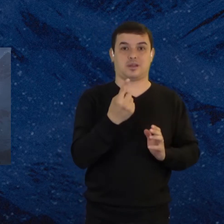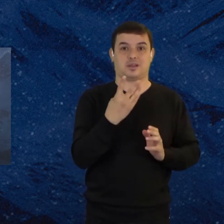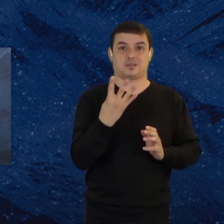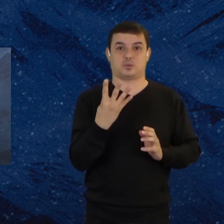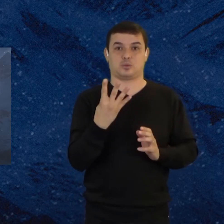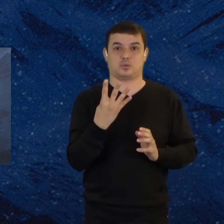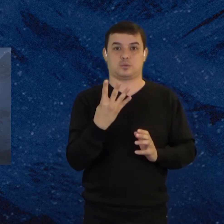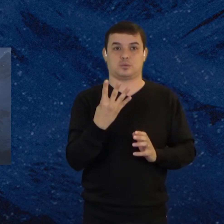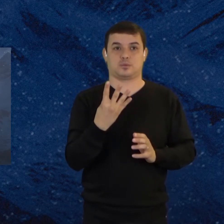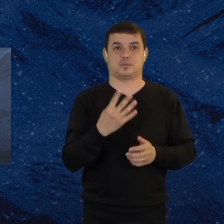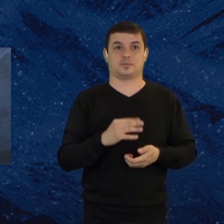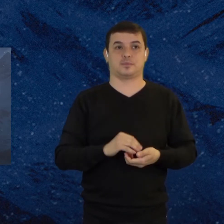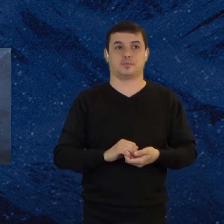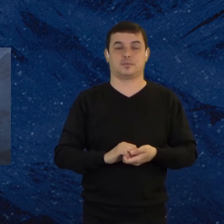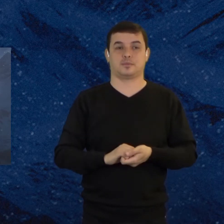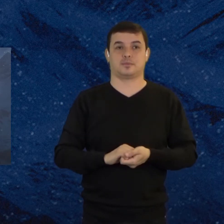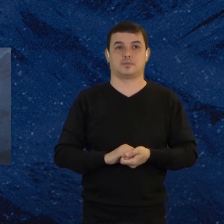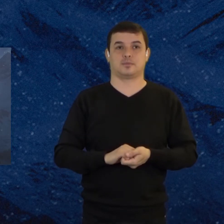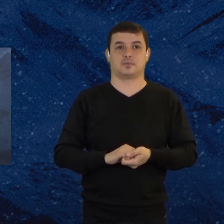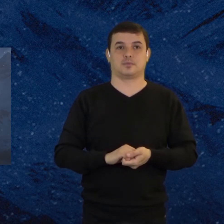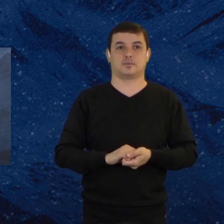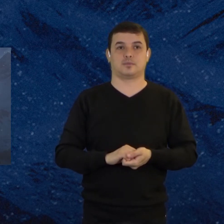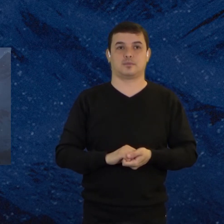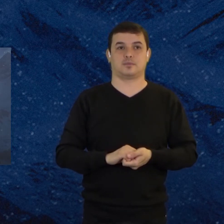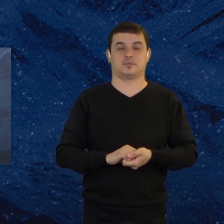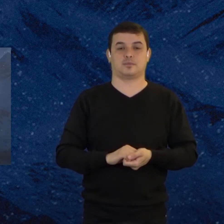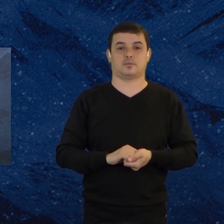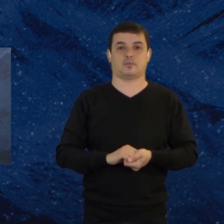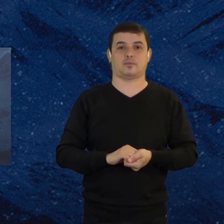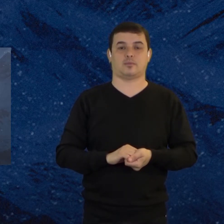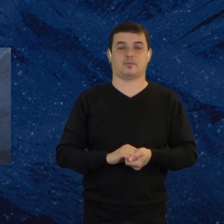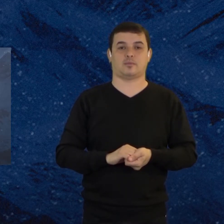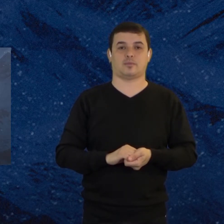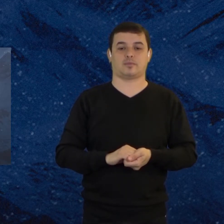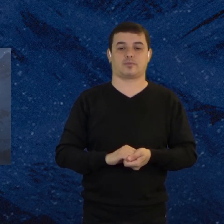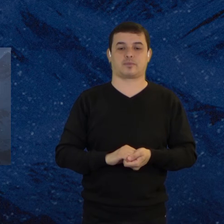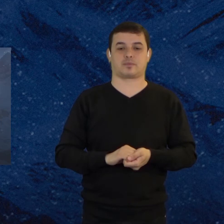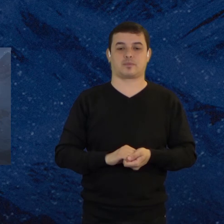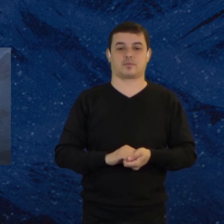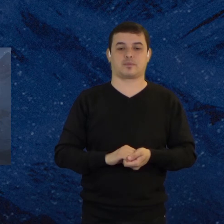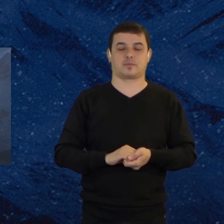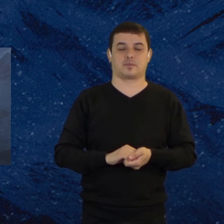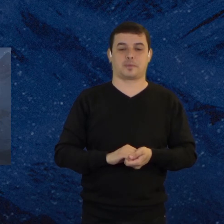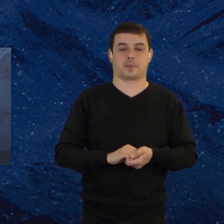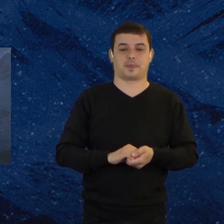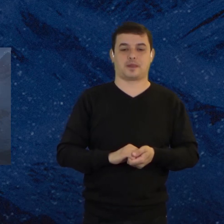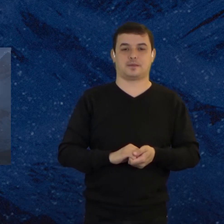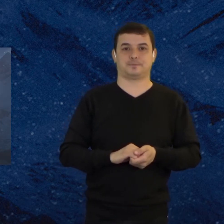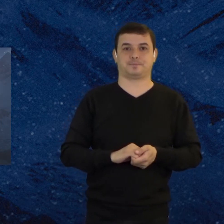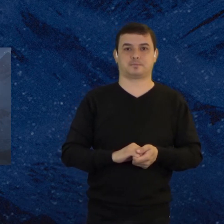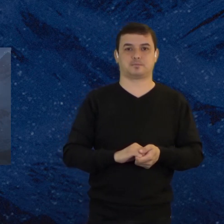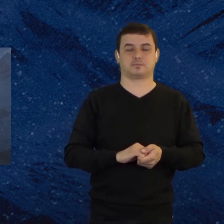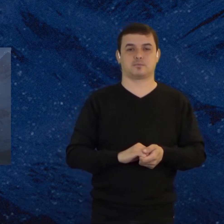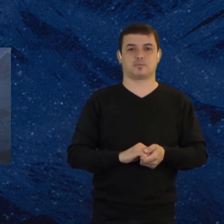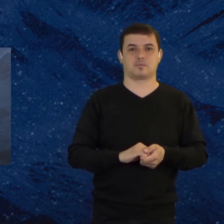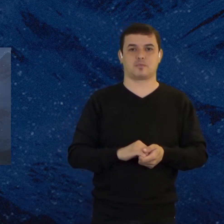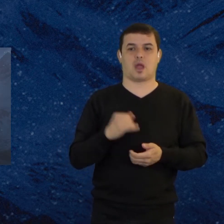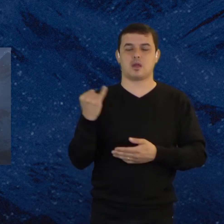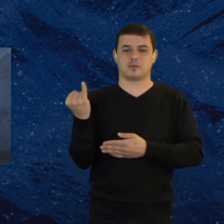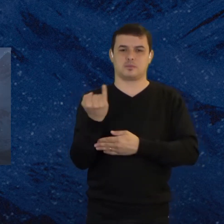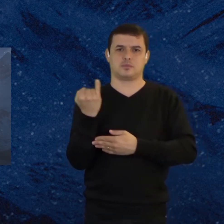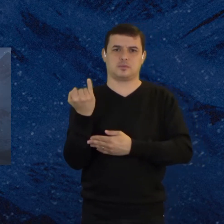Vamos dar uma olhadinha lá? Lucas, capítulo 14. Só para a gente... Eu gostei muito dessa porção aqui,